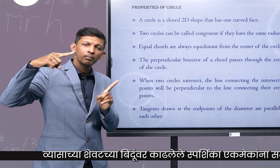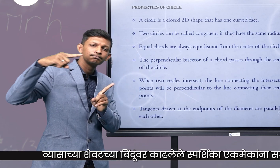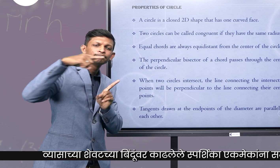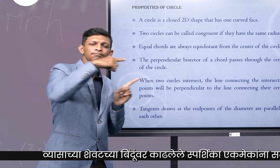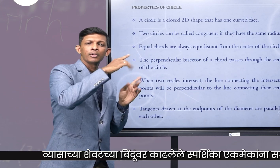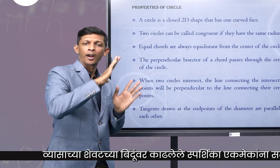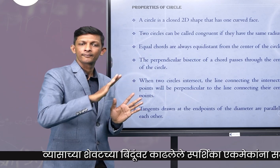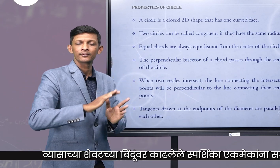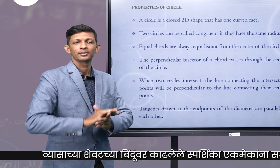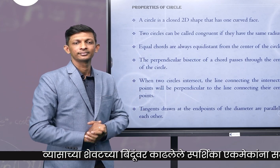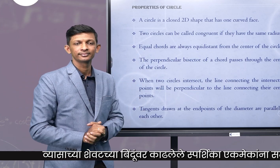असतात.